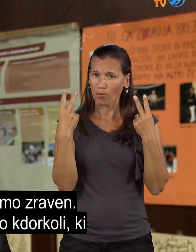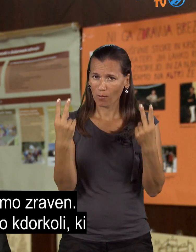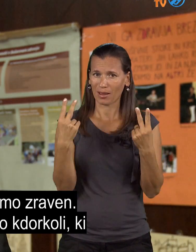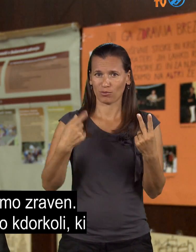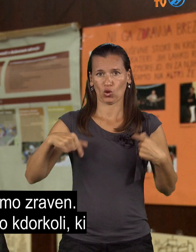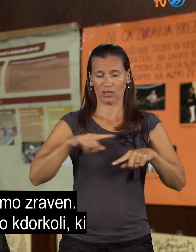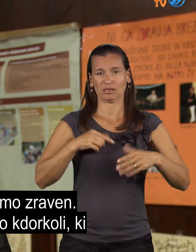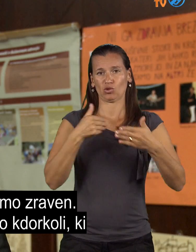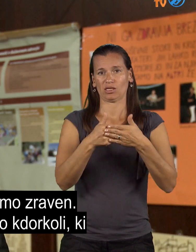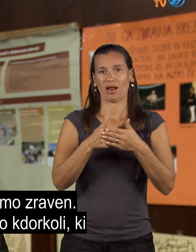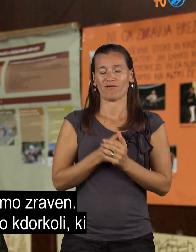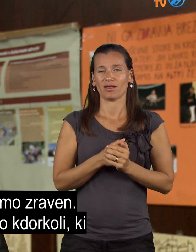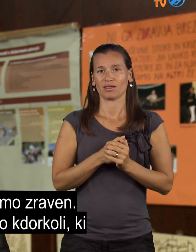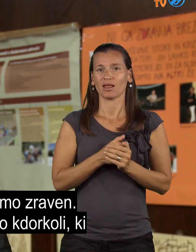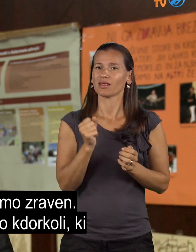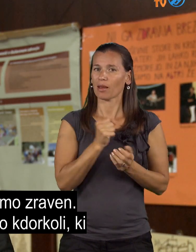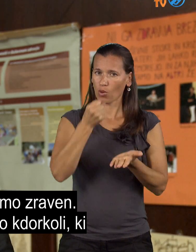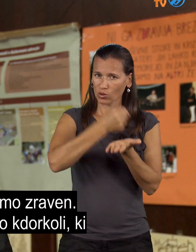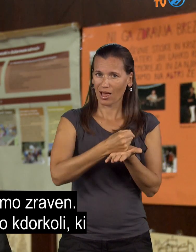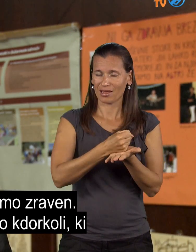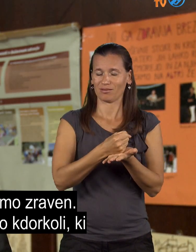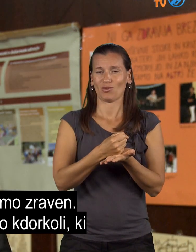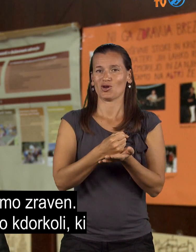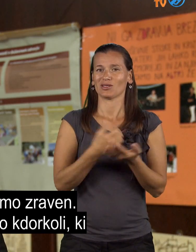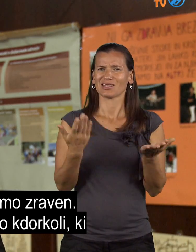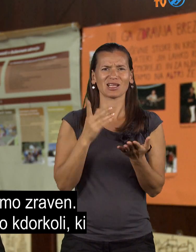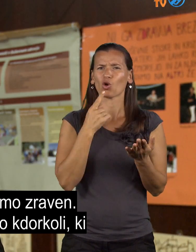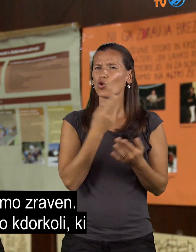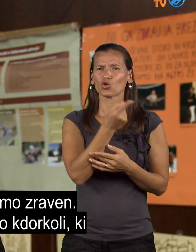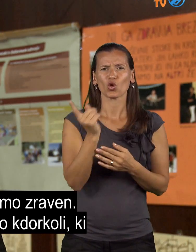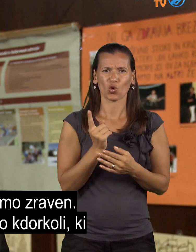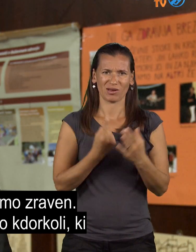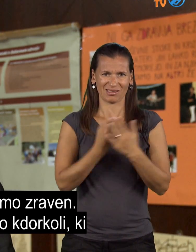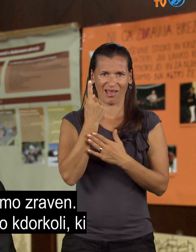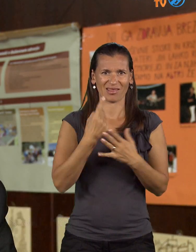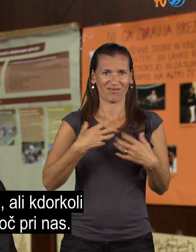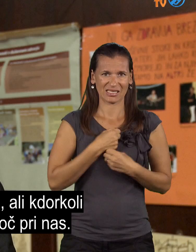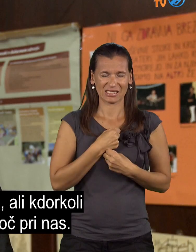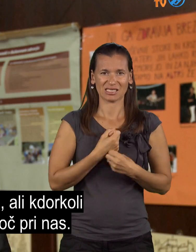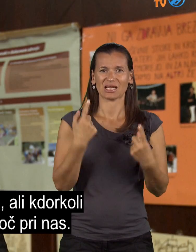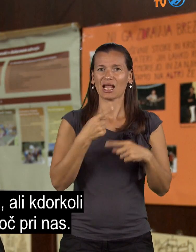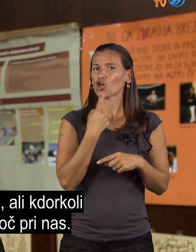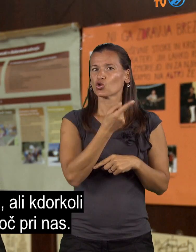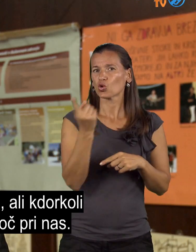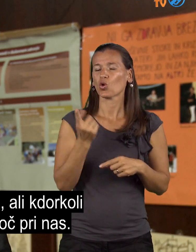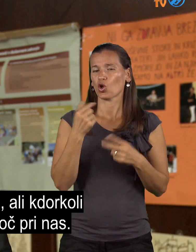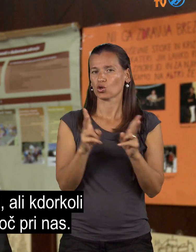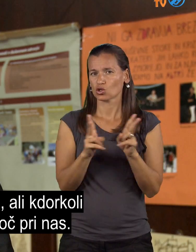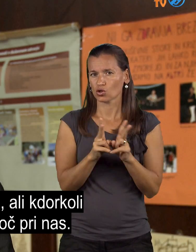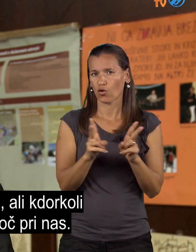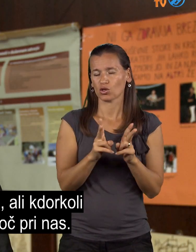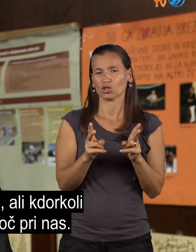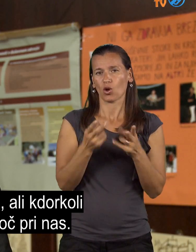pomembno, da smo zraven, da poudarimo, da se lahko kdorkoli se znajde v stiski ali kdorkoli